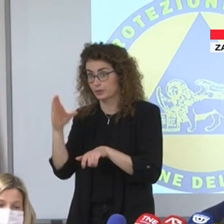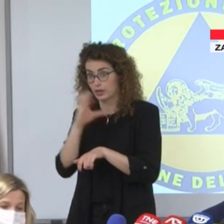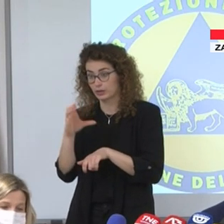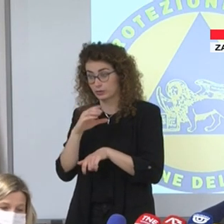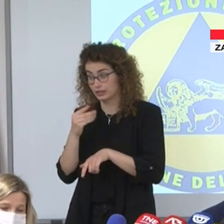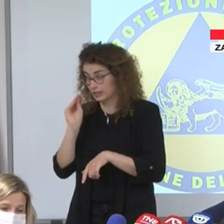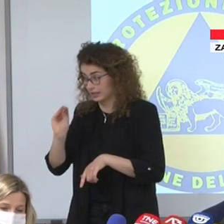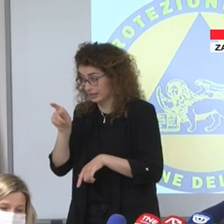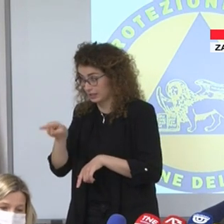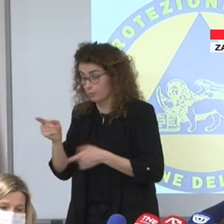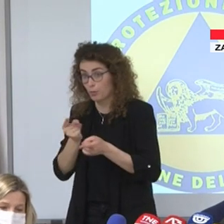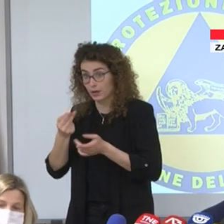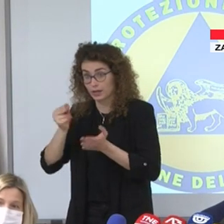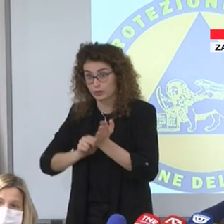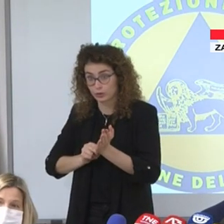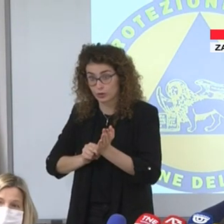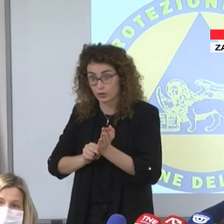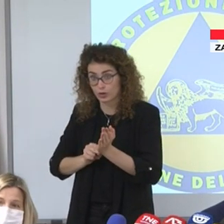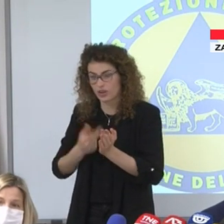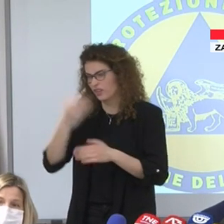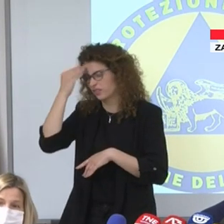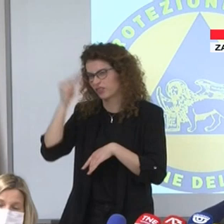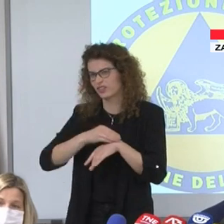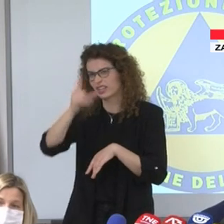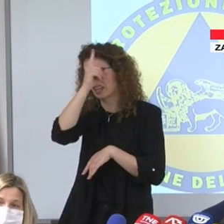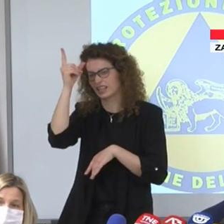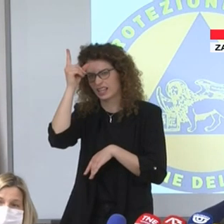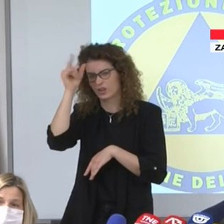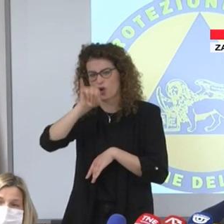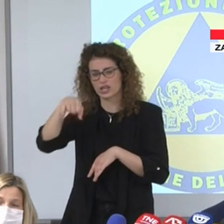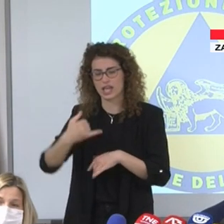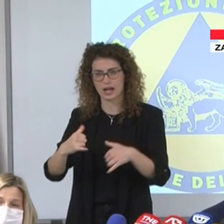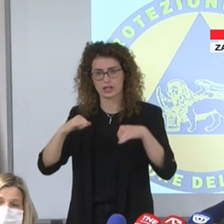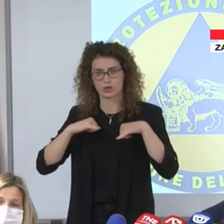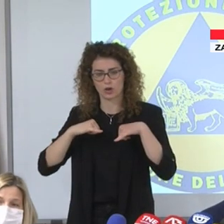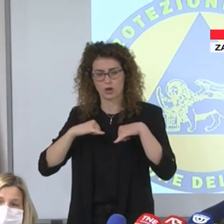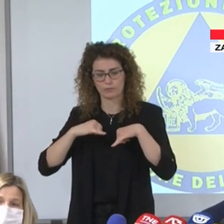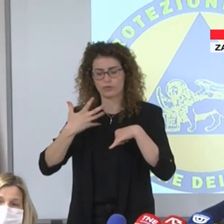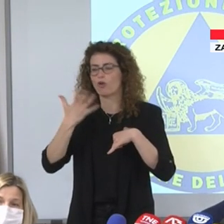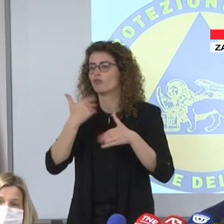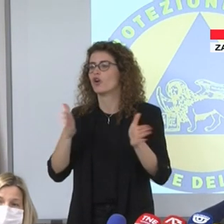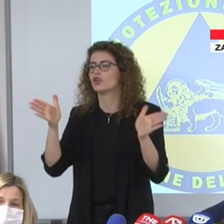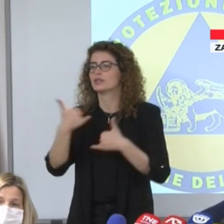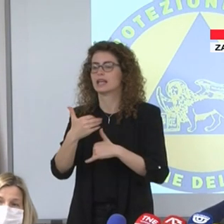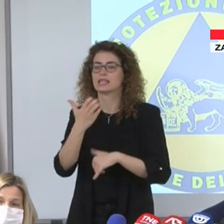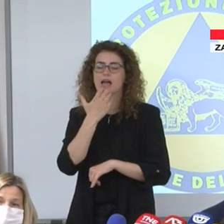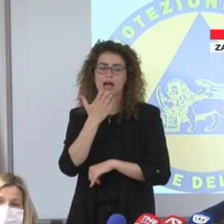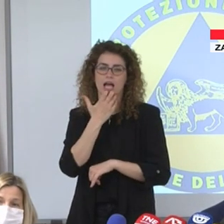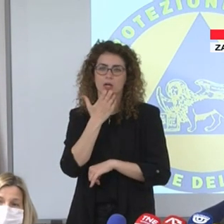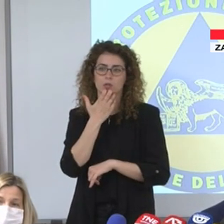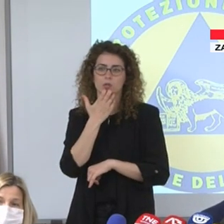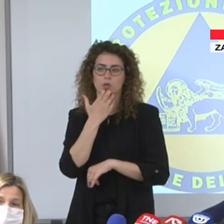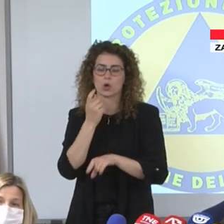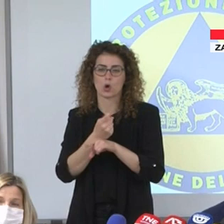al momento della prenotazione, cioè tipo il tedesco che viene a Jesolo, chiama, voglio la camera ad agosto, deve essere la struttura che gli